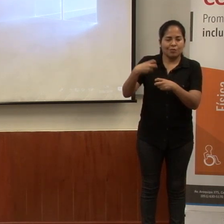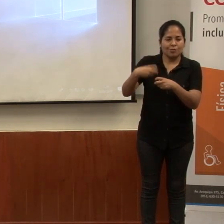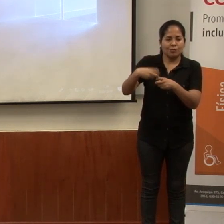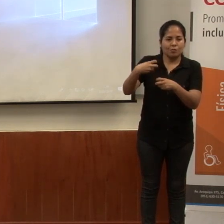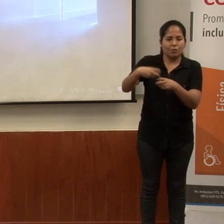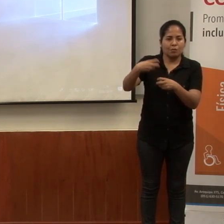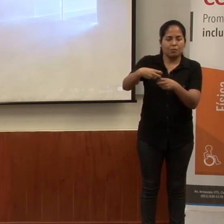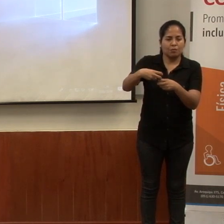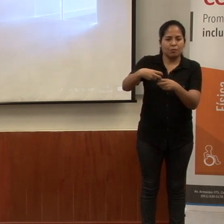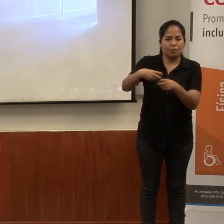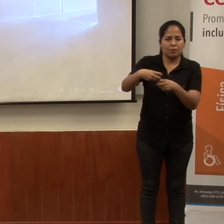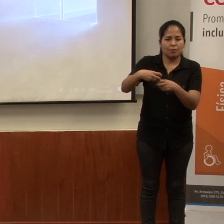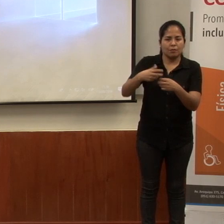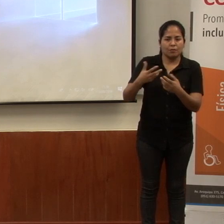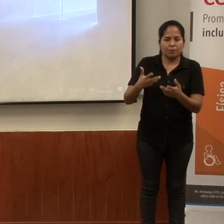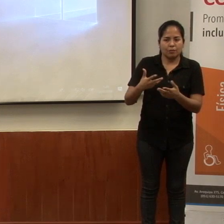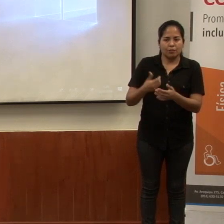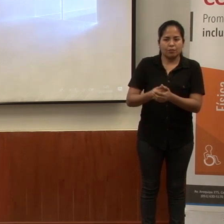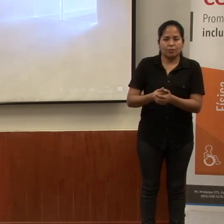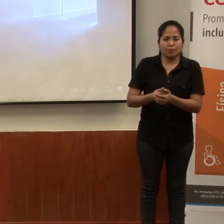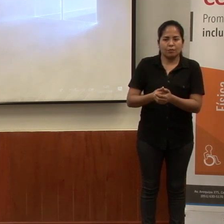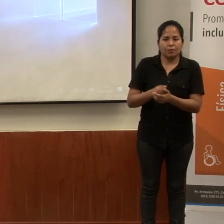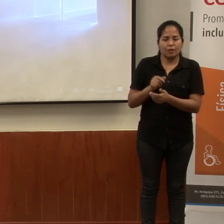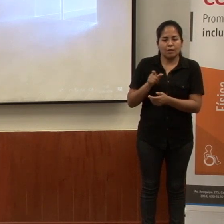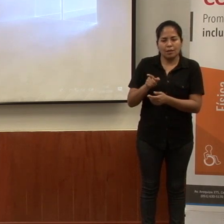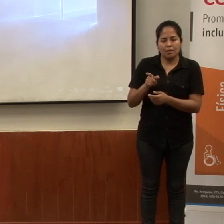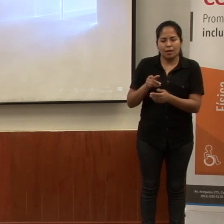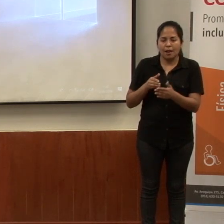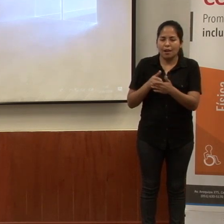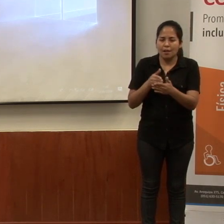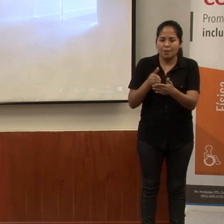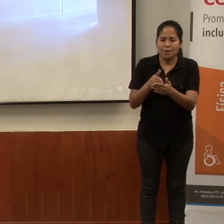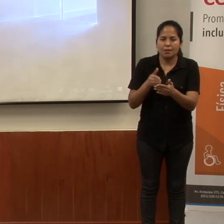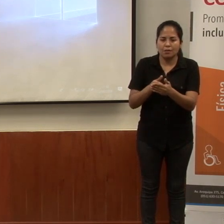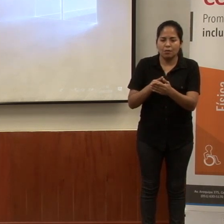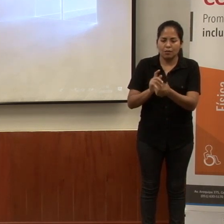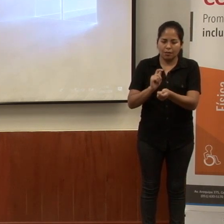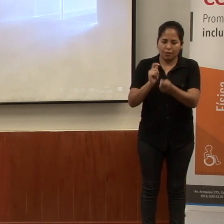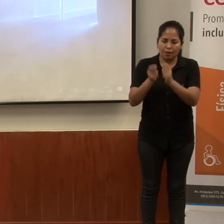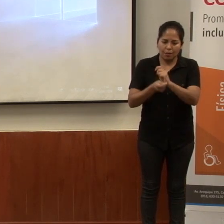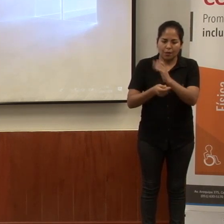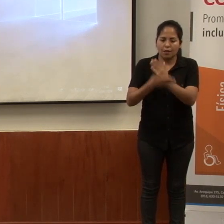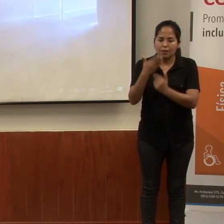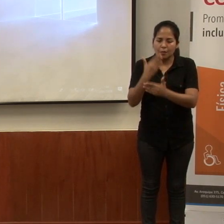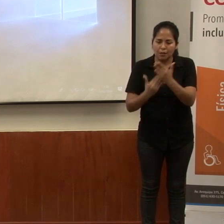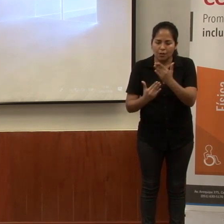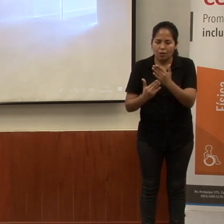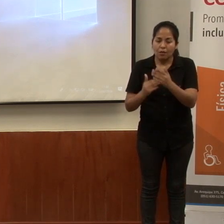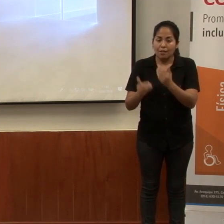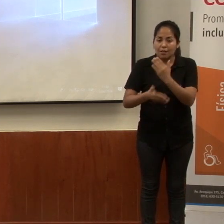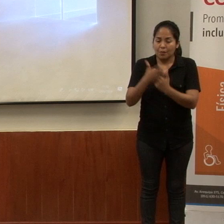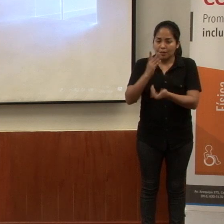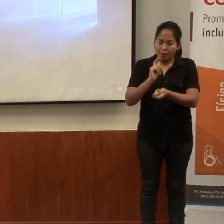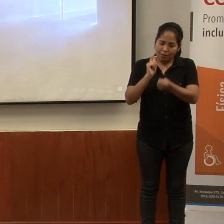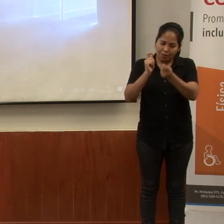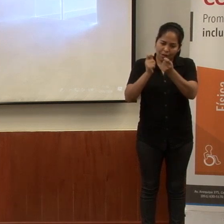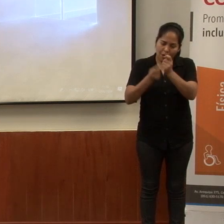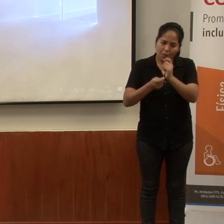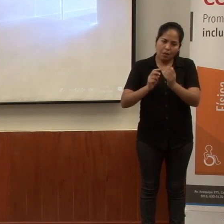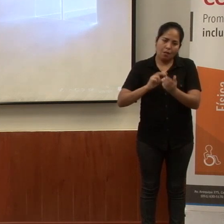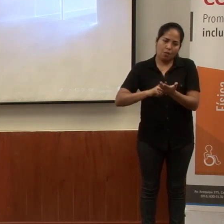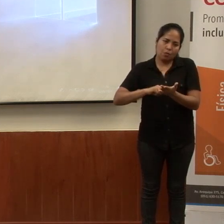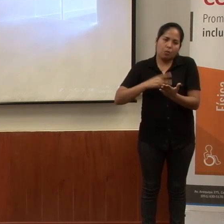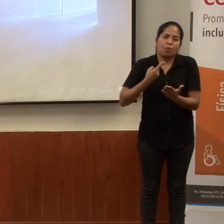no se convierta en discapacidad y la discapacidad no progrese de leve a severa. Y ahora